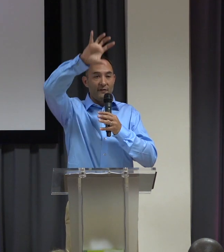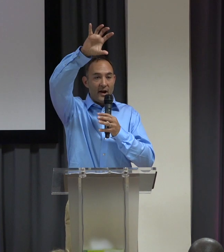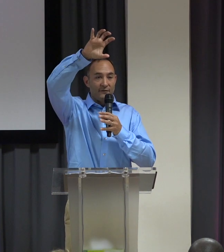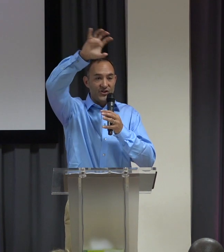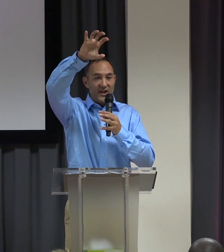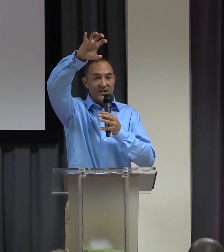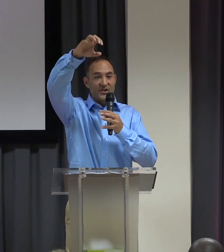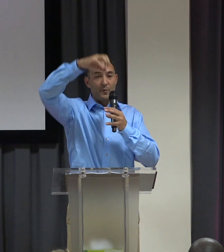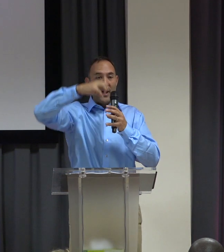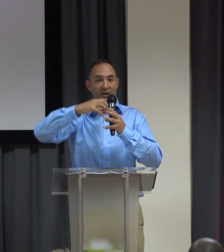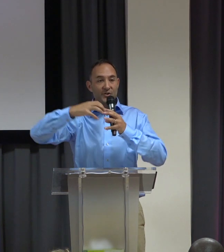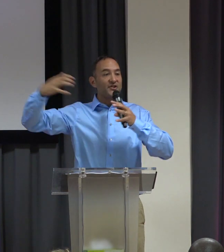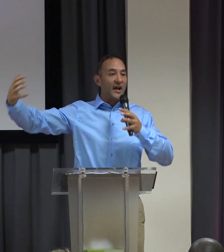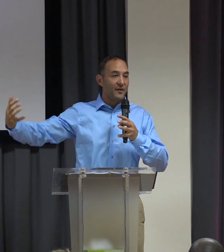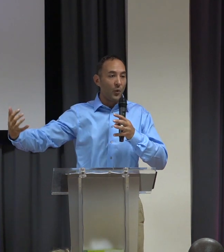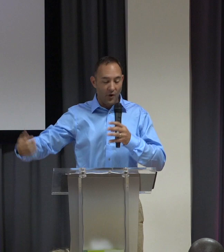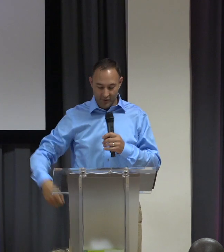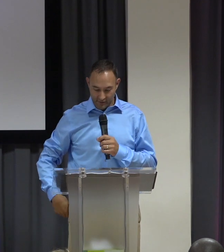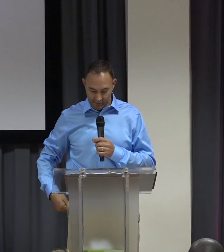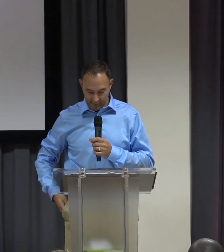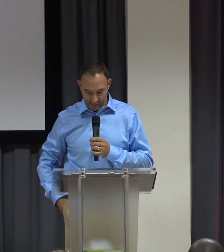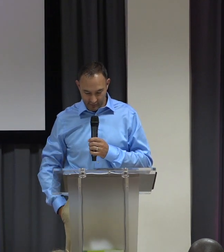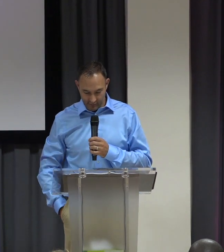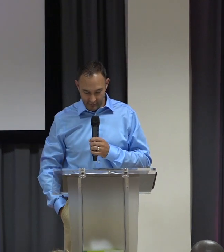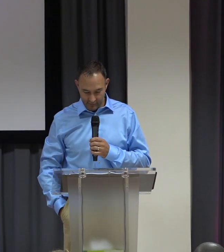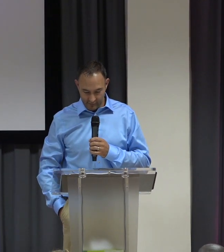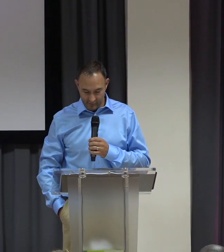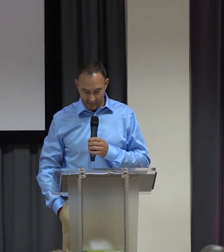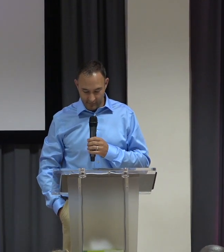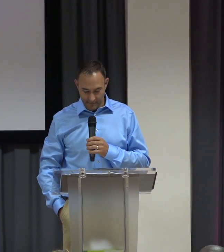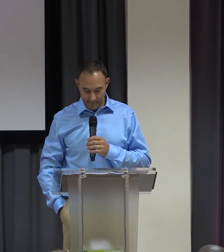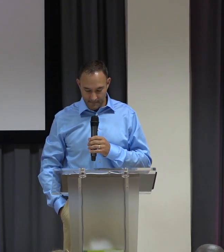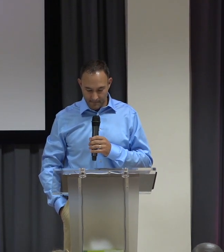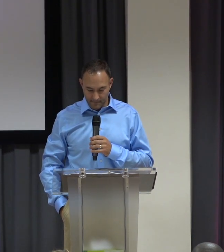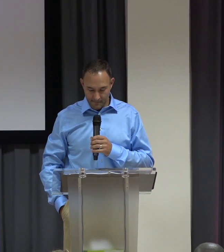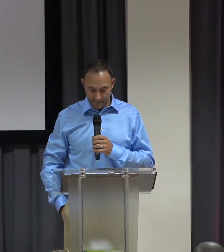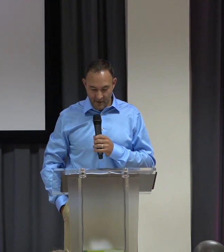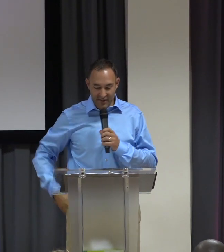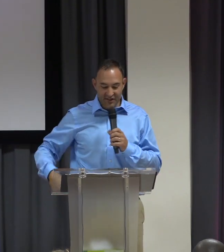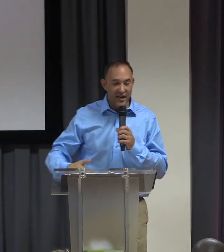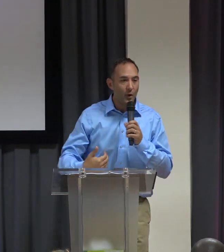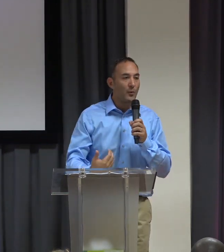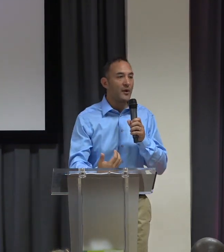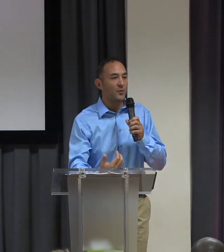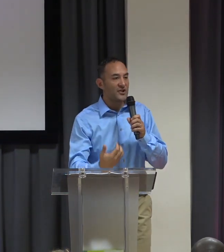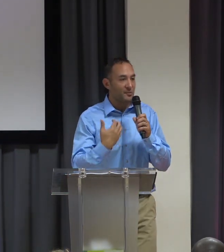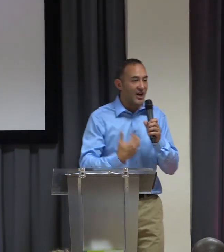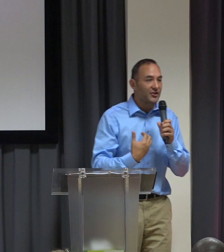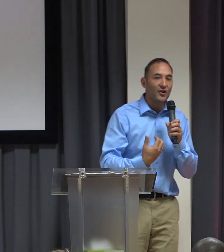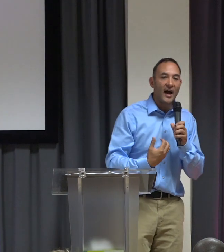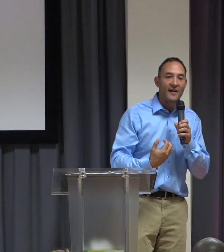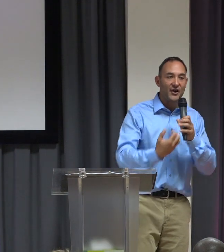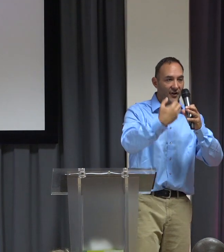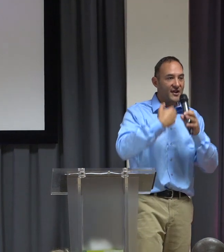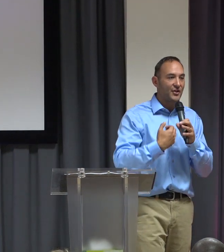standard of Jesus to compare to the standard of the world. Ils ont un standard de Jésus à comparer au standard du monde. And they see that when we subject